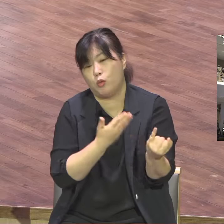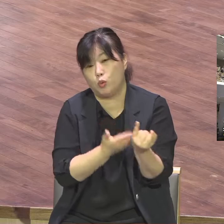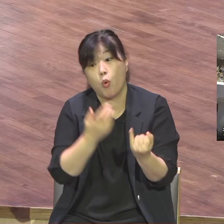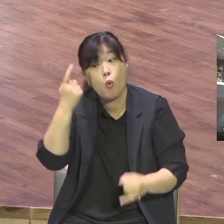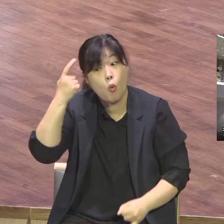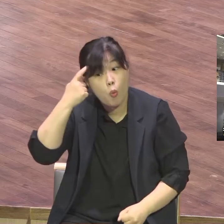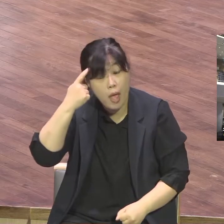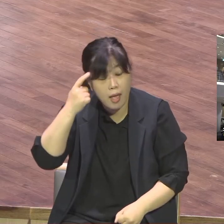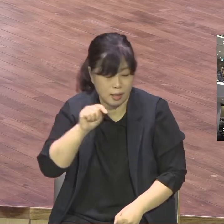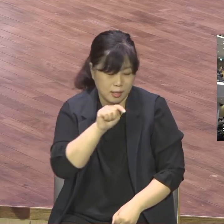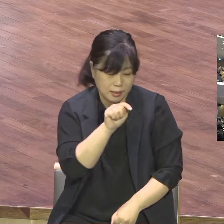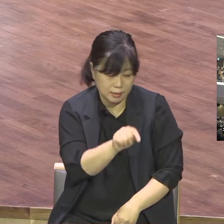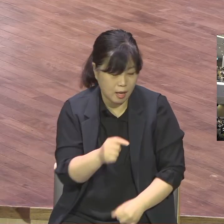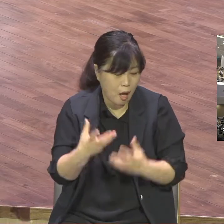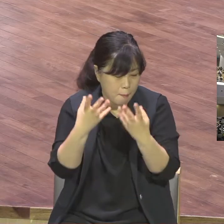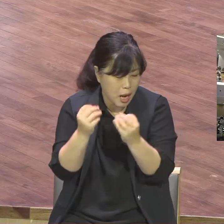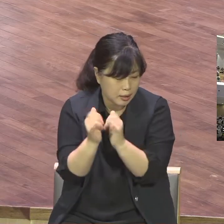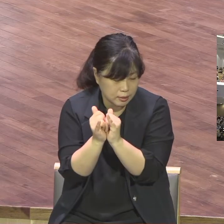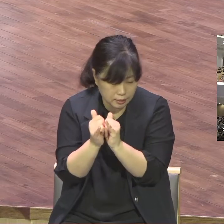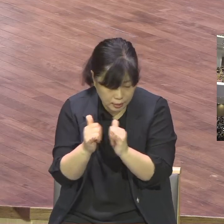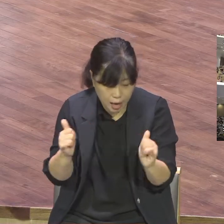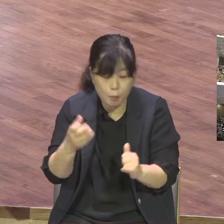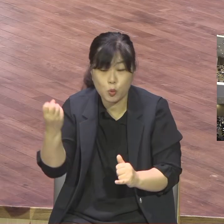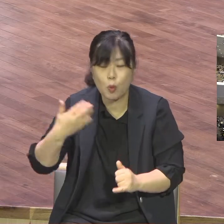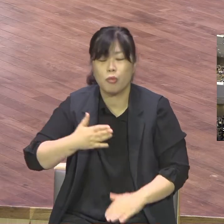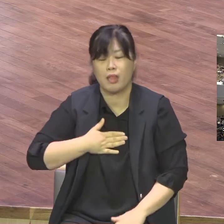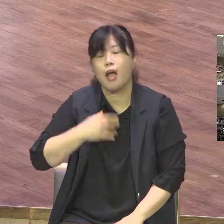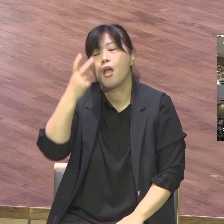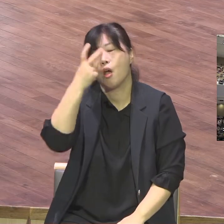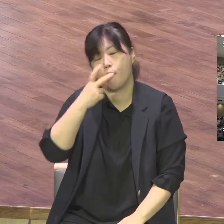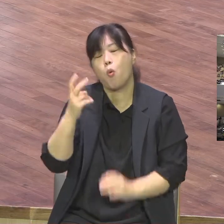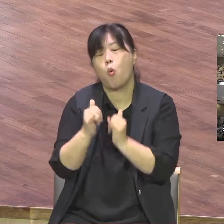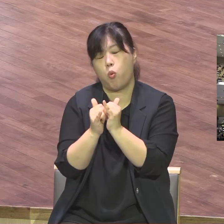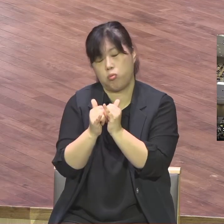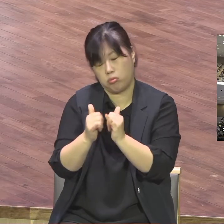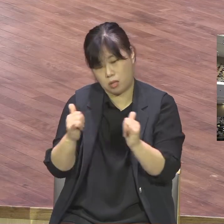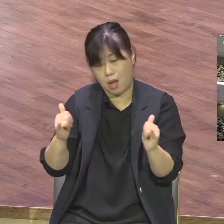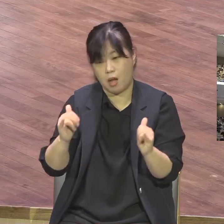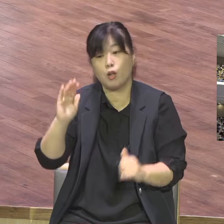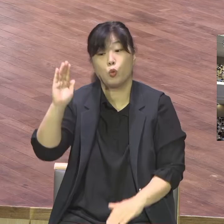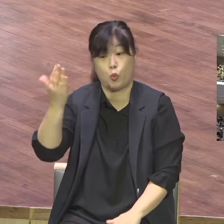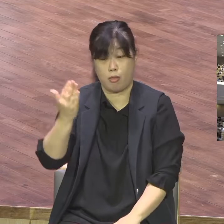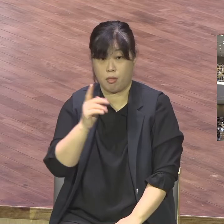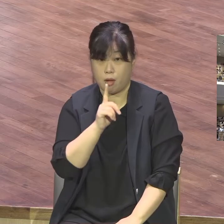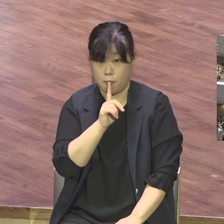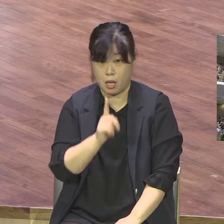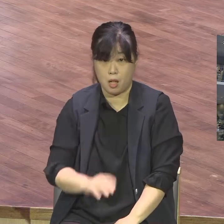이는 그가 여러 사람과 나의 보호자가 되었습니다.